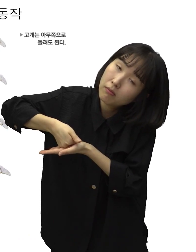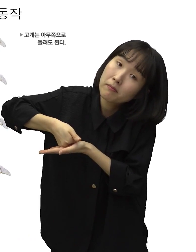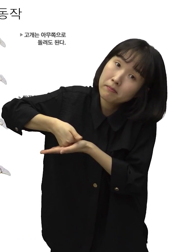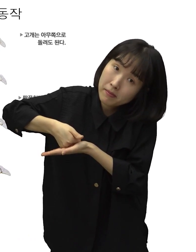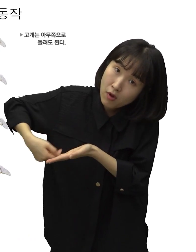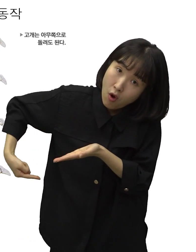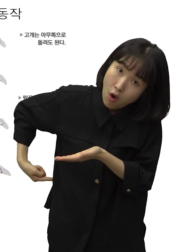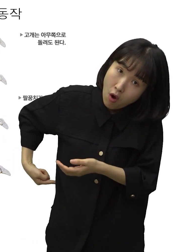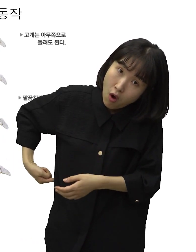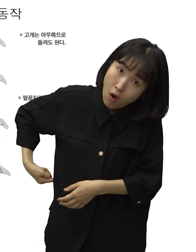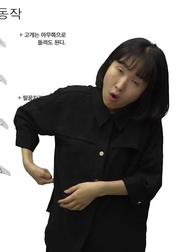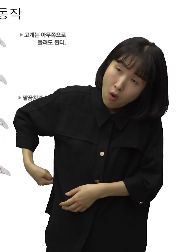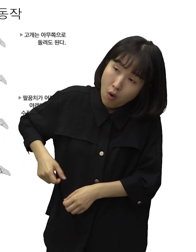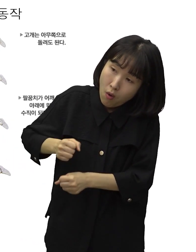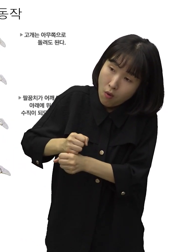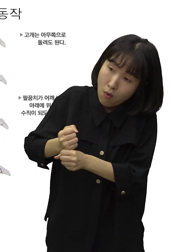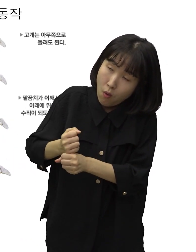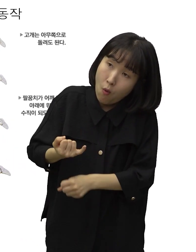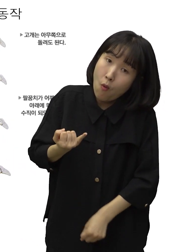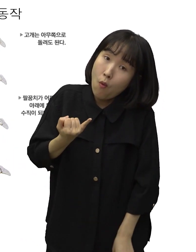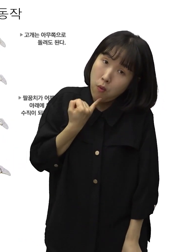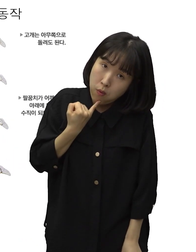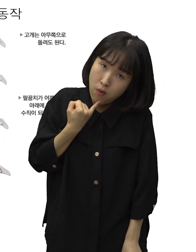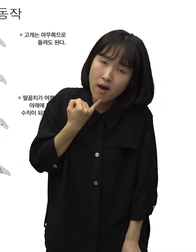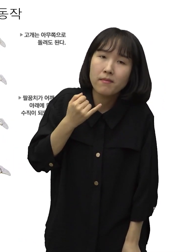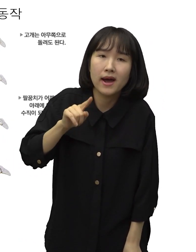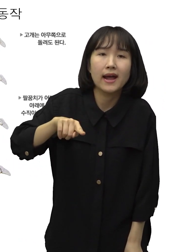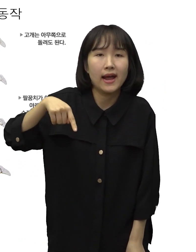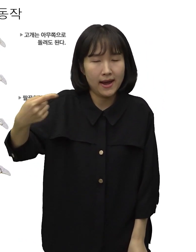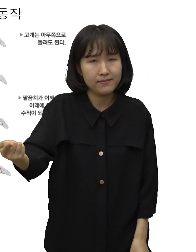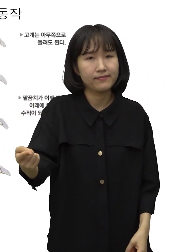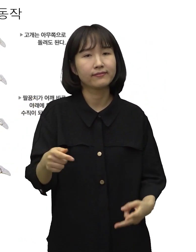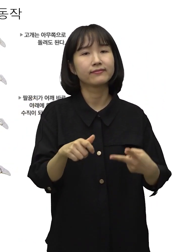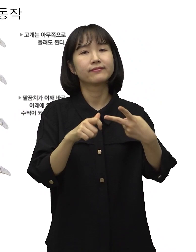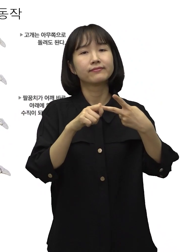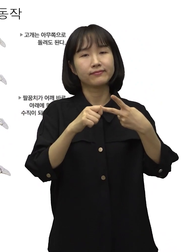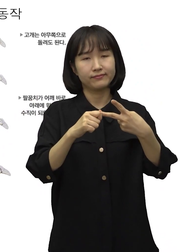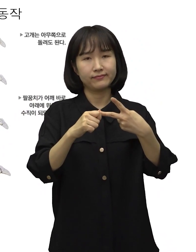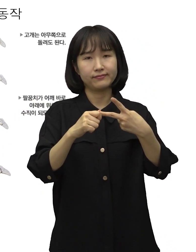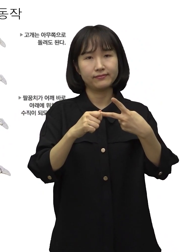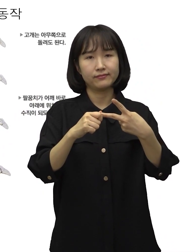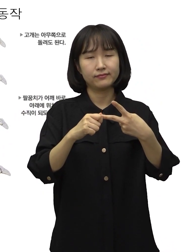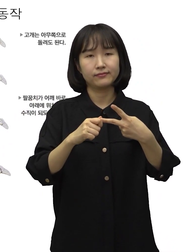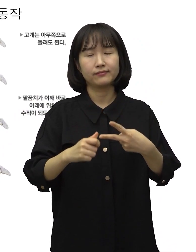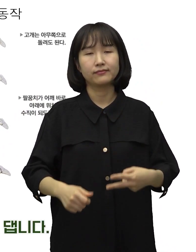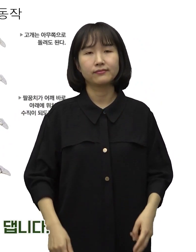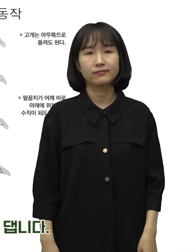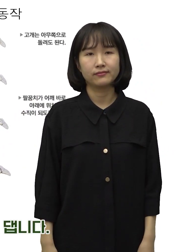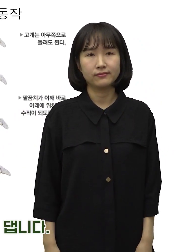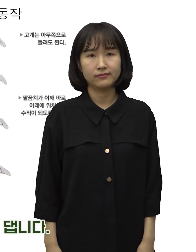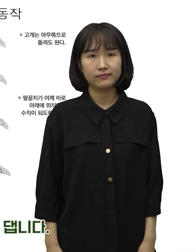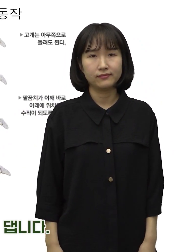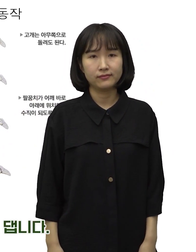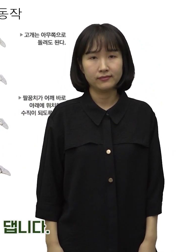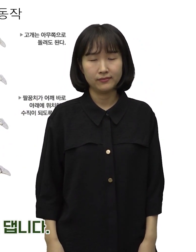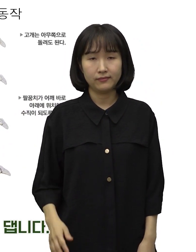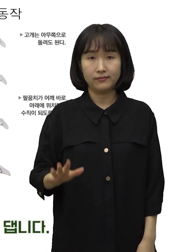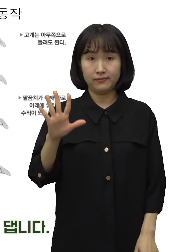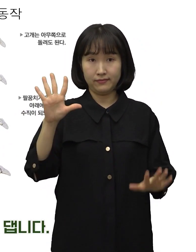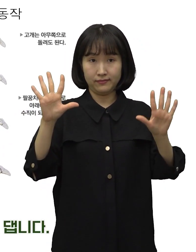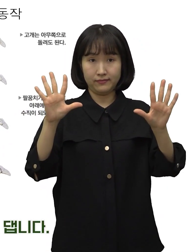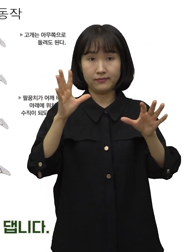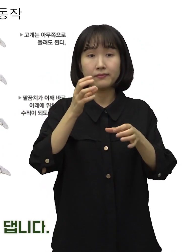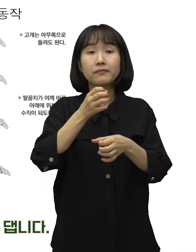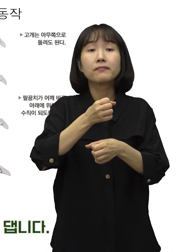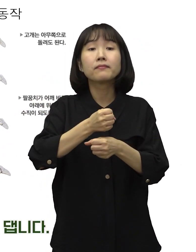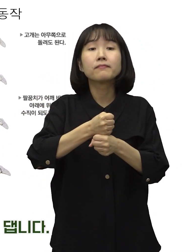이러한 상태에서 허리에 통증이 없다면 2단계 동작으로 이동할 수 있습니다. 엎드린 상태로